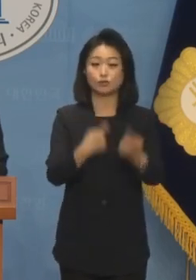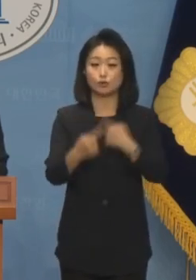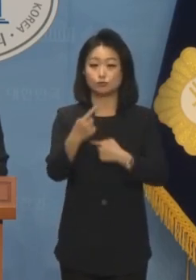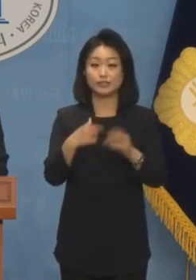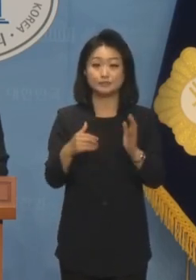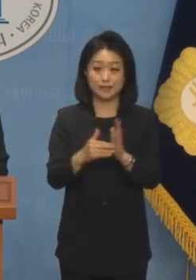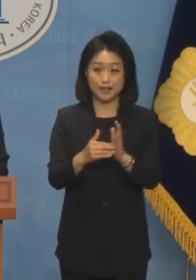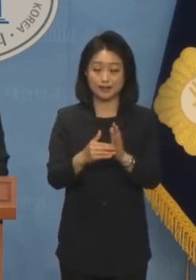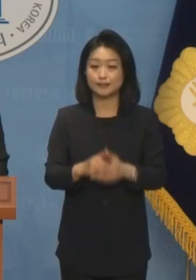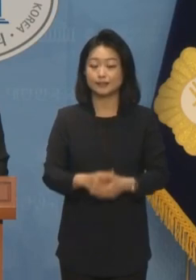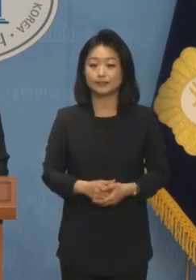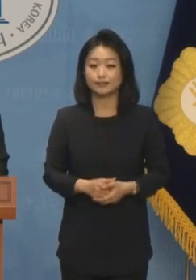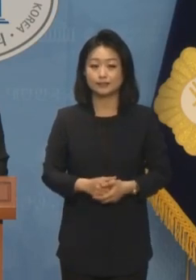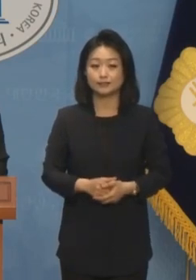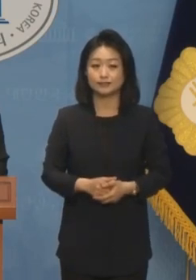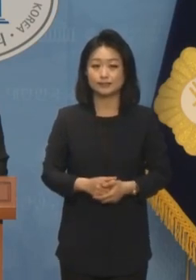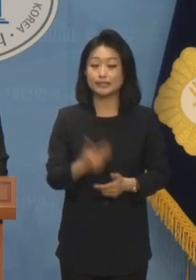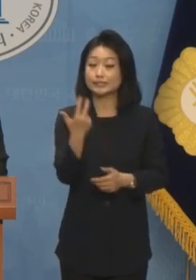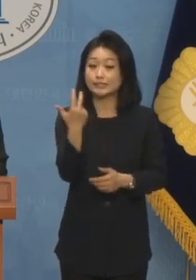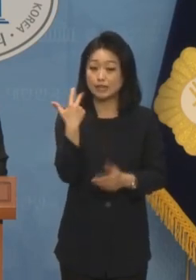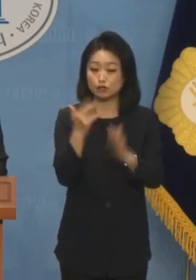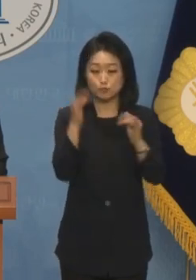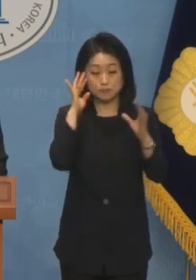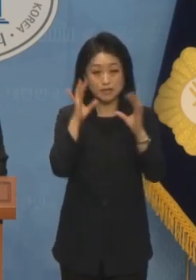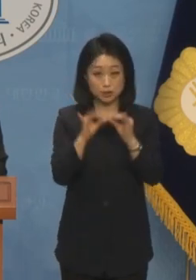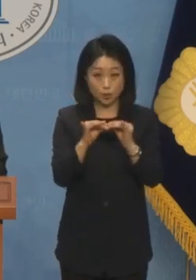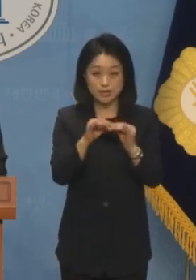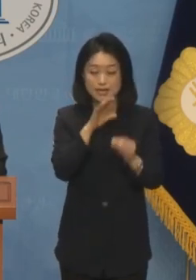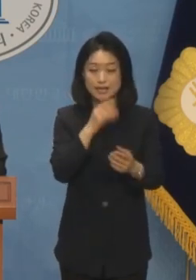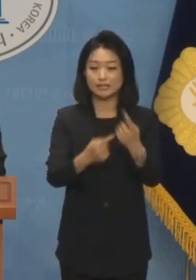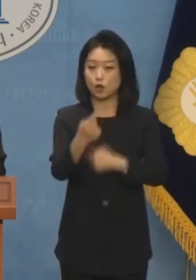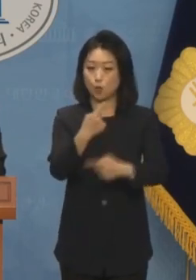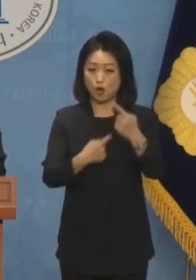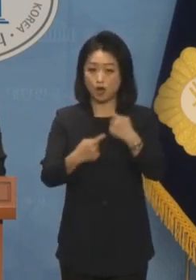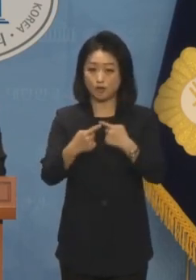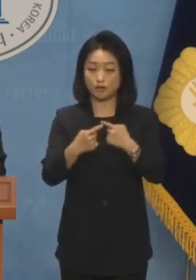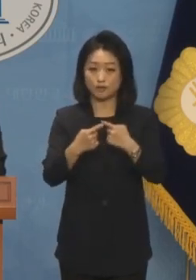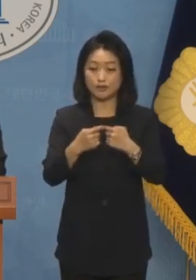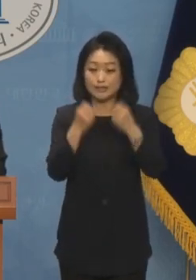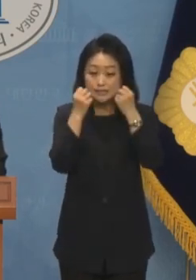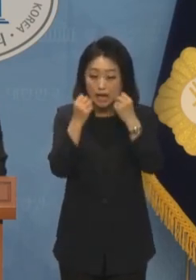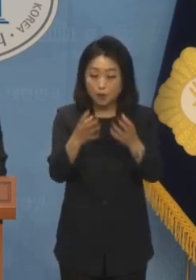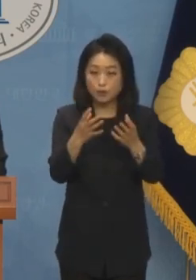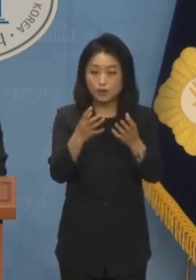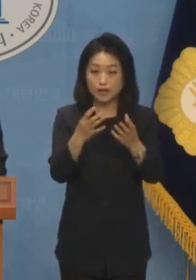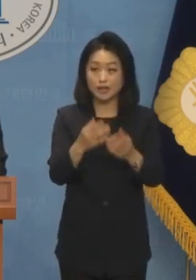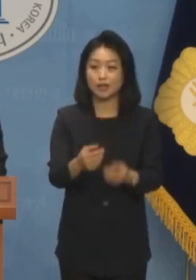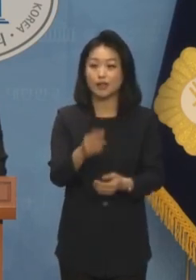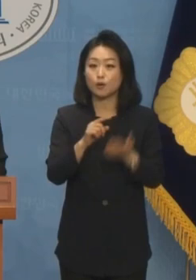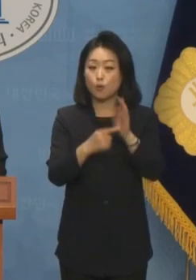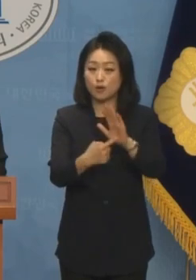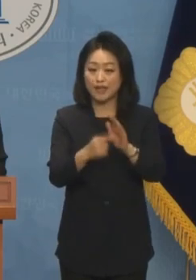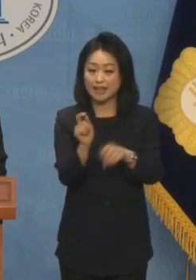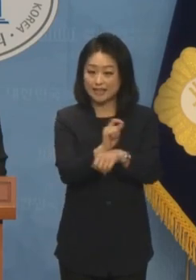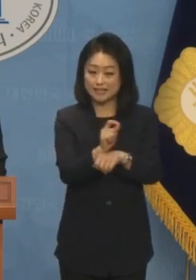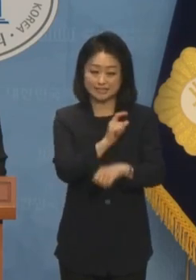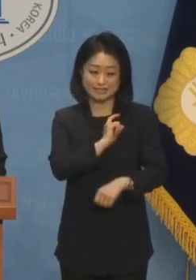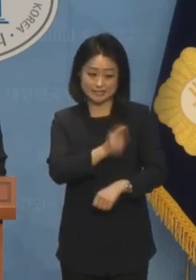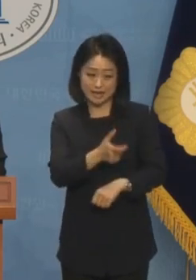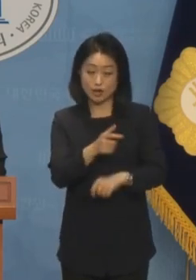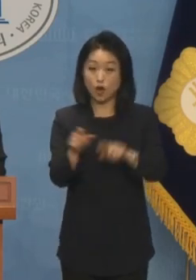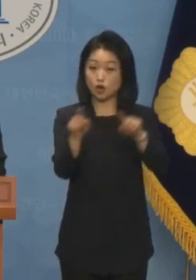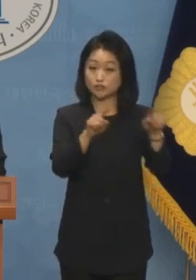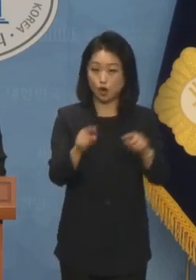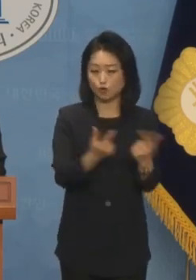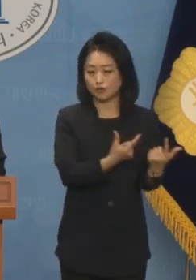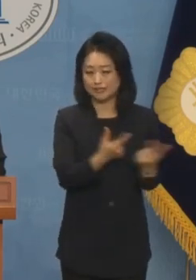접수되었습니다. 다음은 지난주 국민동의청원 현황입니다. 지난주 새롭게 공개된 청원은 택시 자격증 전국